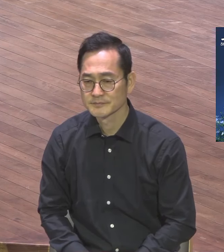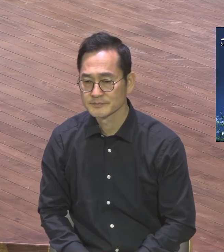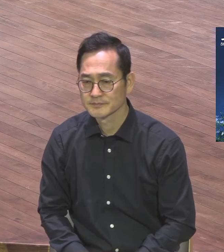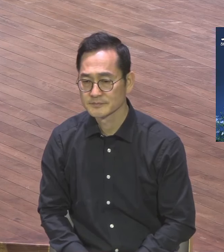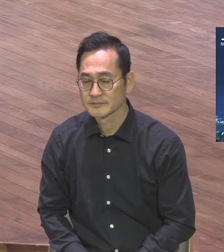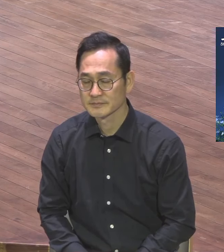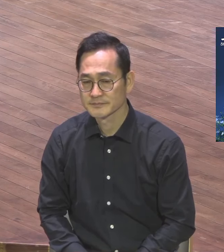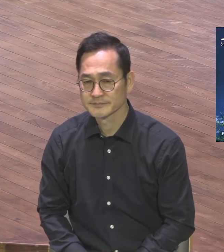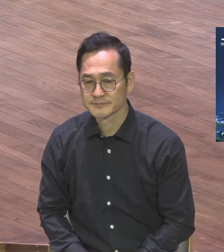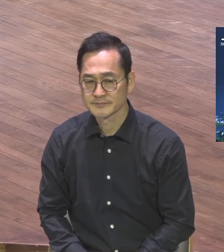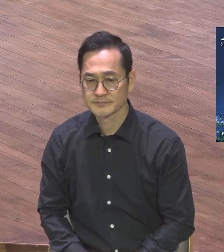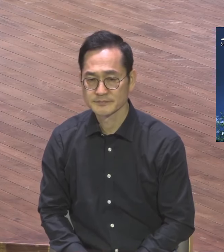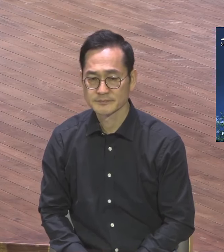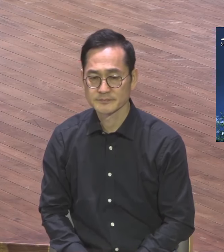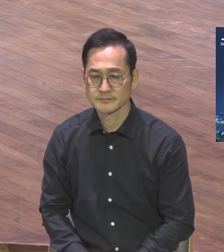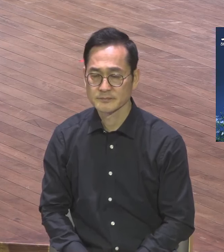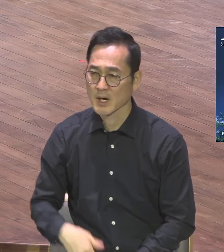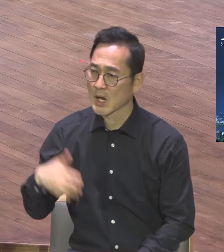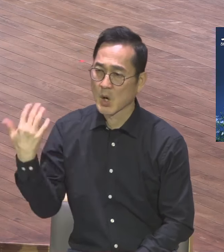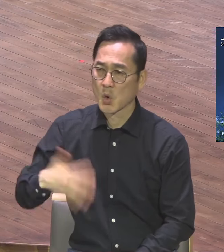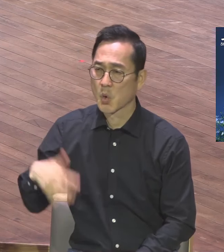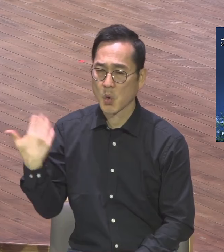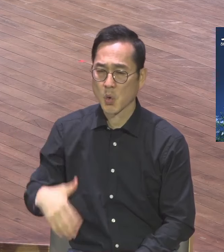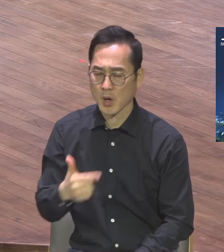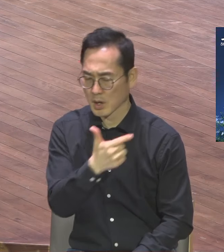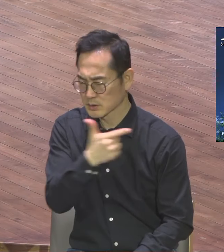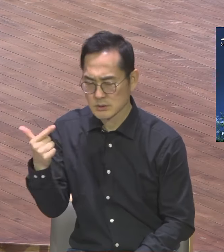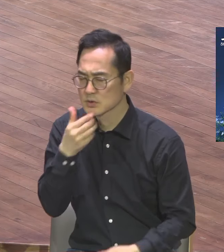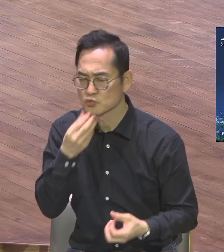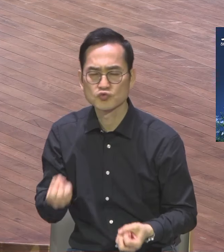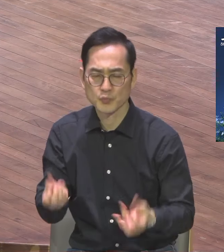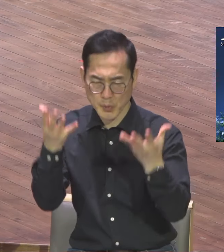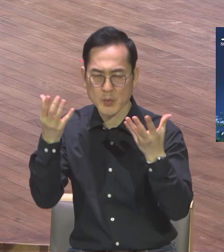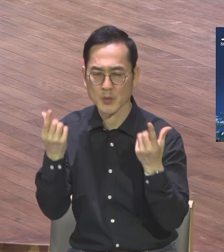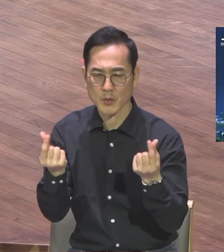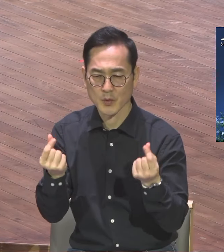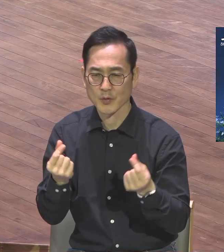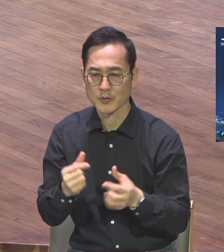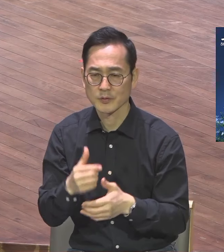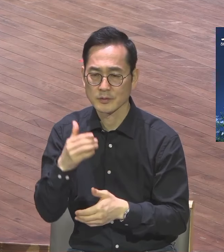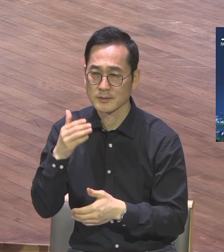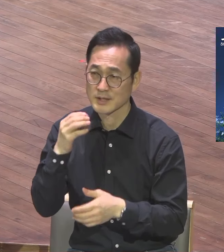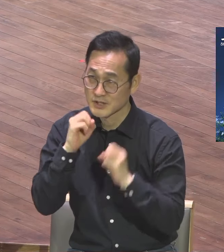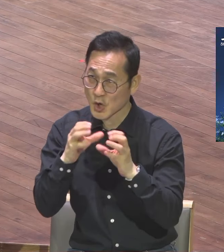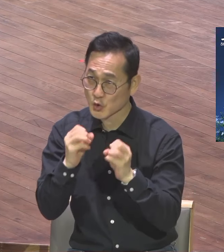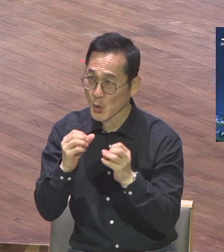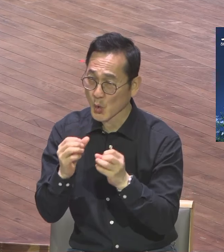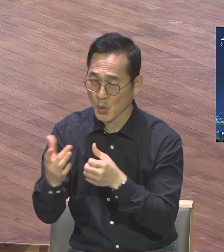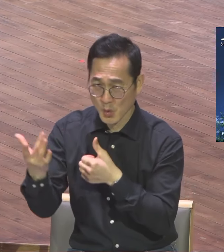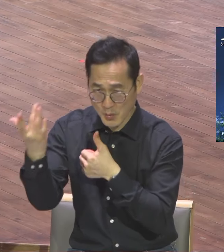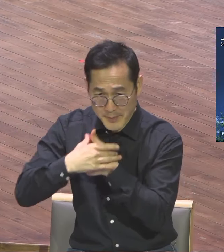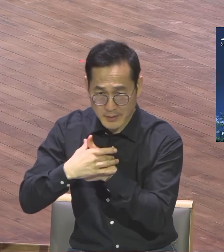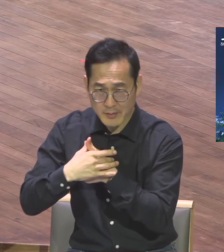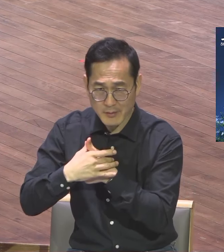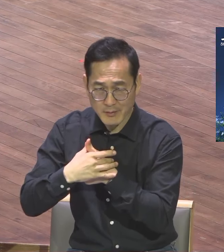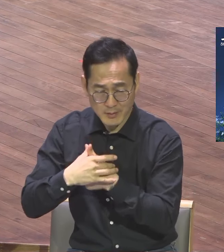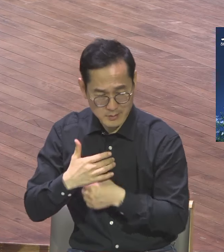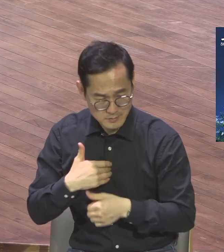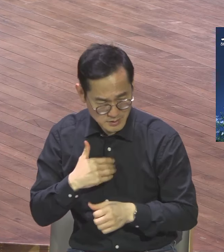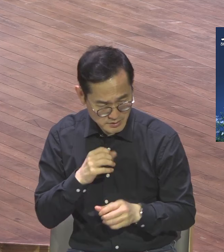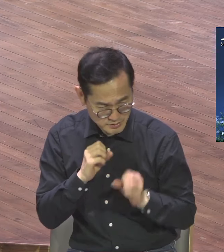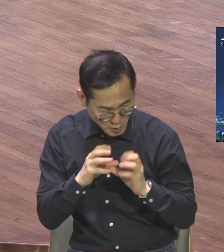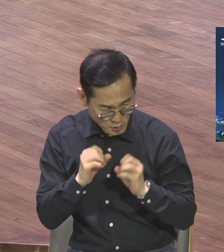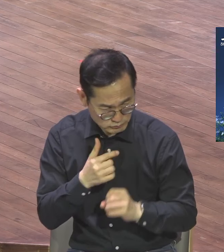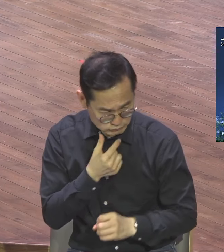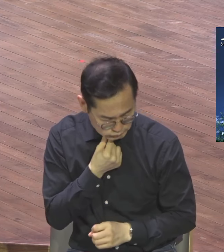시대적 대표적 기념비적인 축복이라는 것이죠. 하나님께서 우리에게 선교적 중심을 보시고 우리